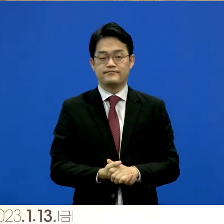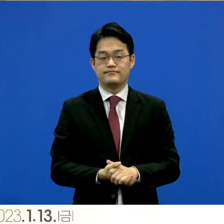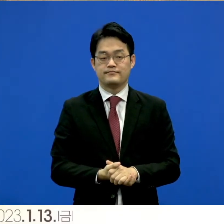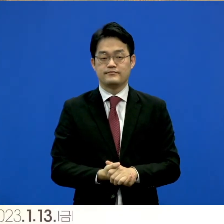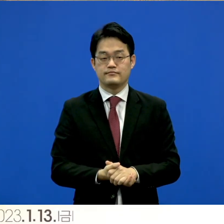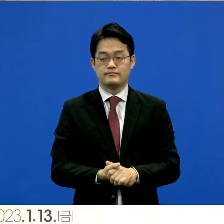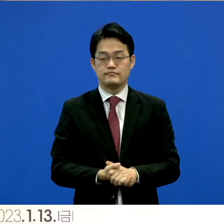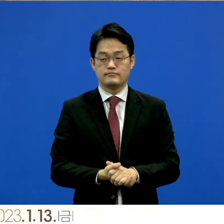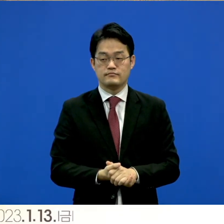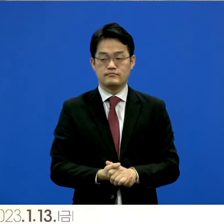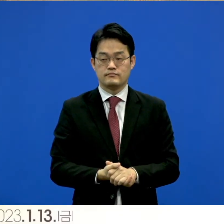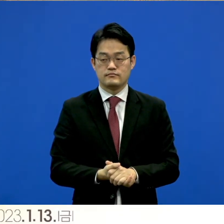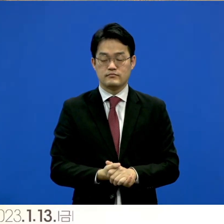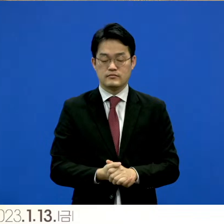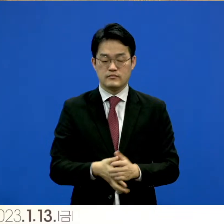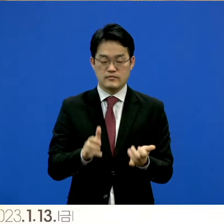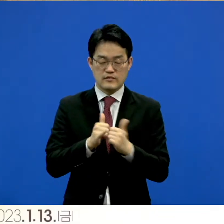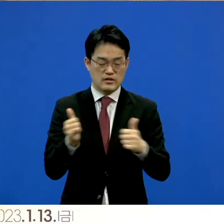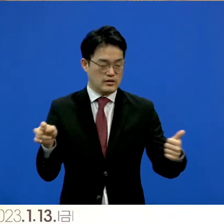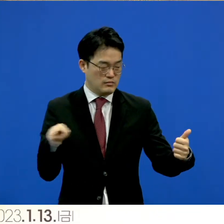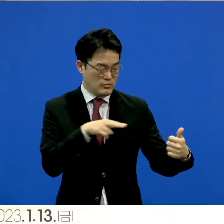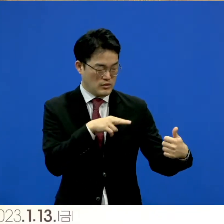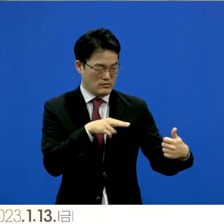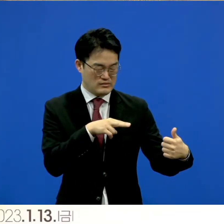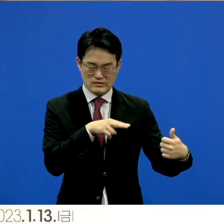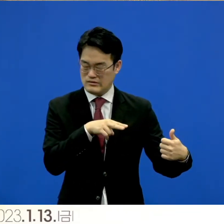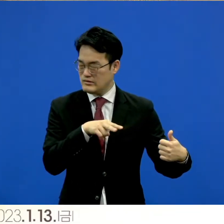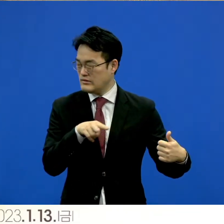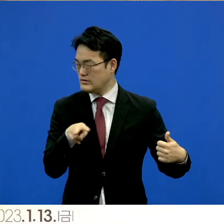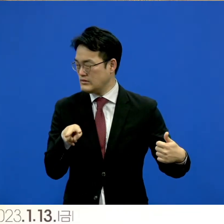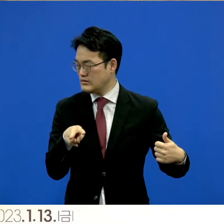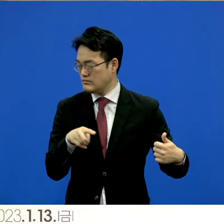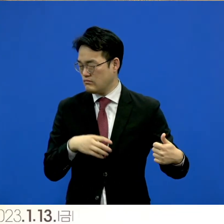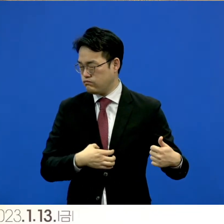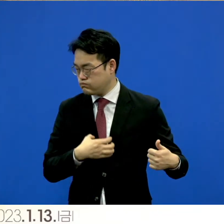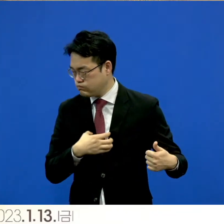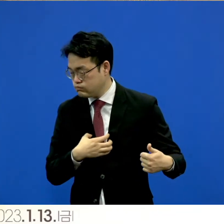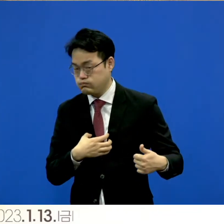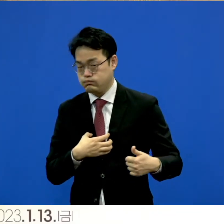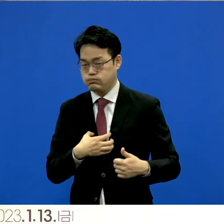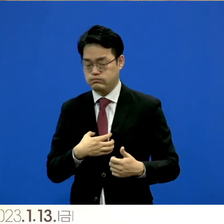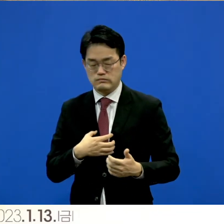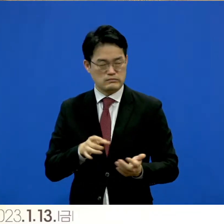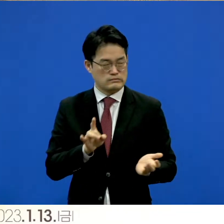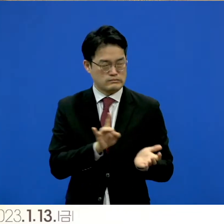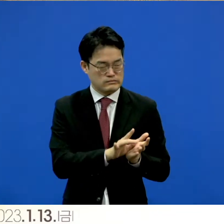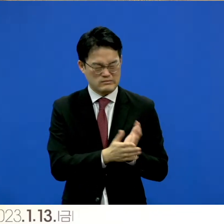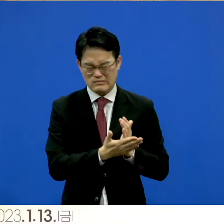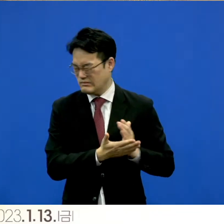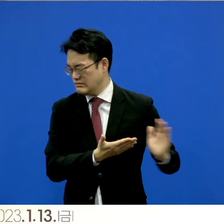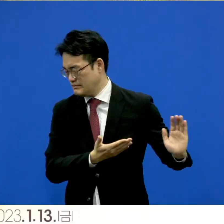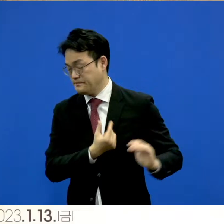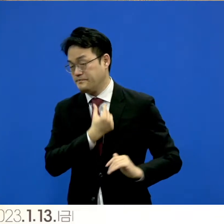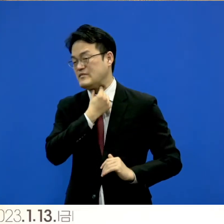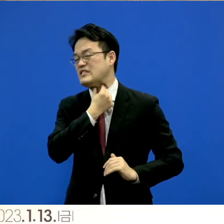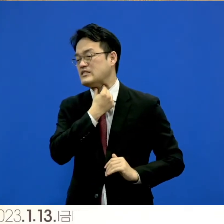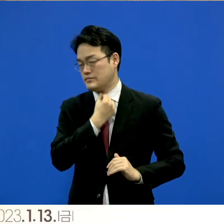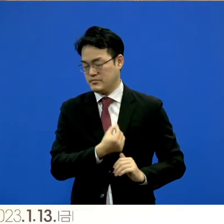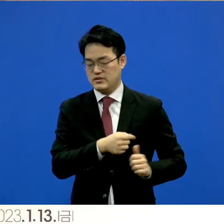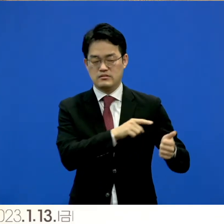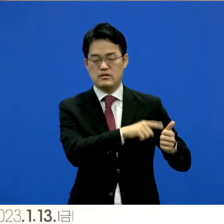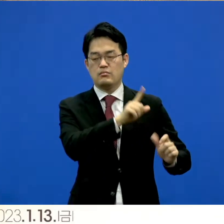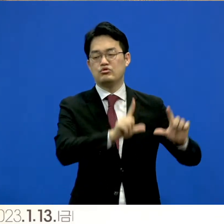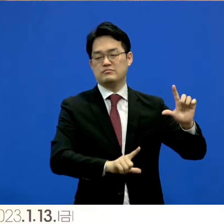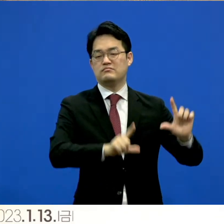사람들이 쳐다보면 고개를 좀 돌리고 싶어, 가까이 가고 싶지 않아. 누구도 그를 받아들여 주기에는